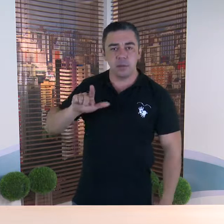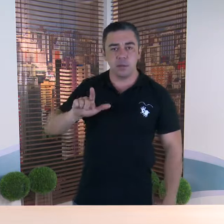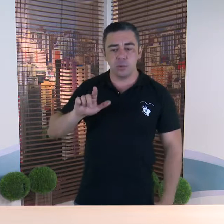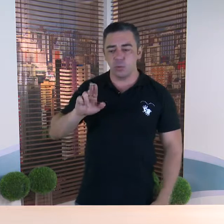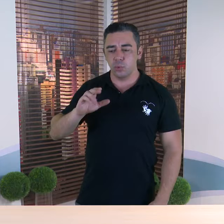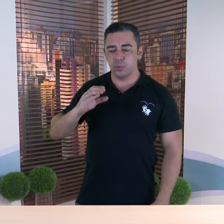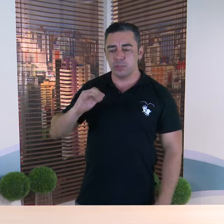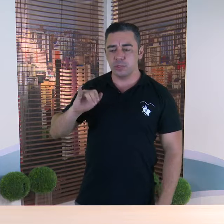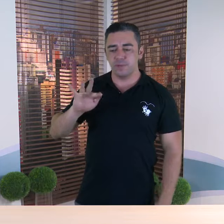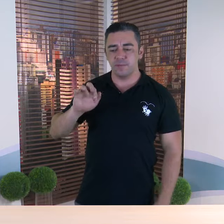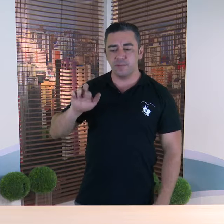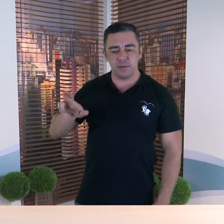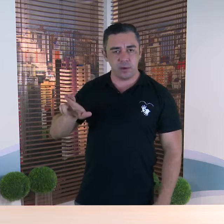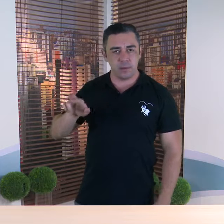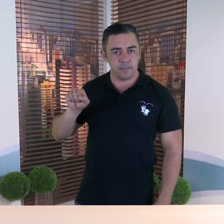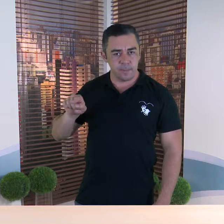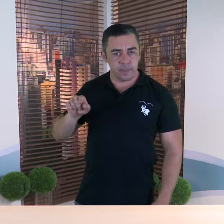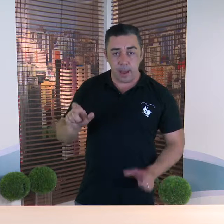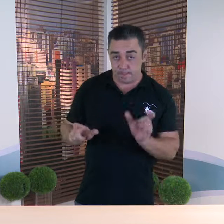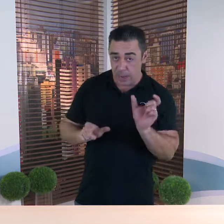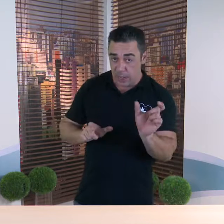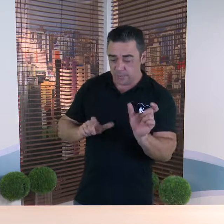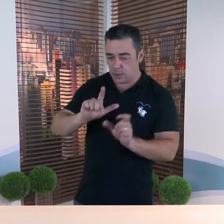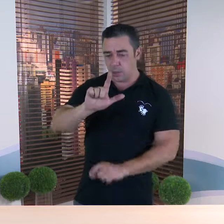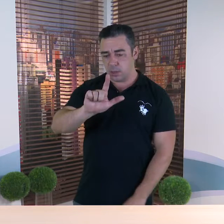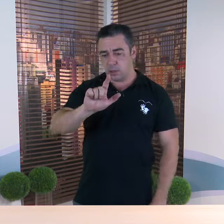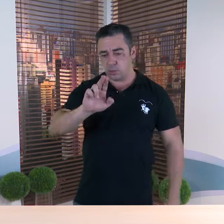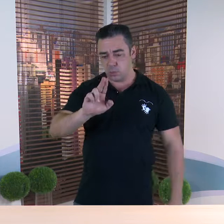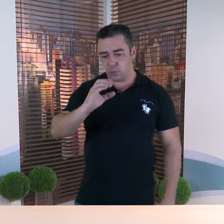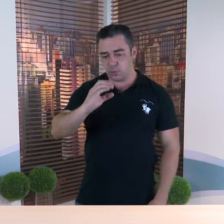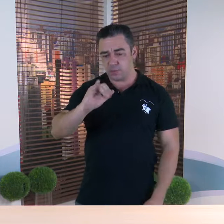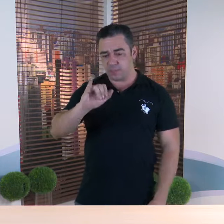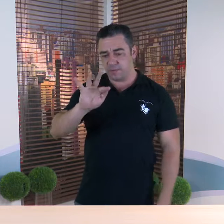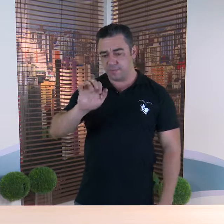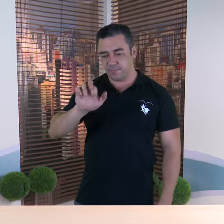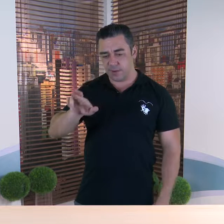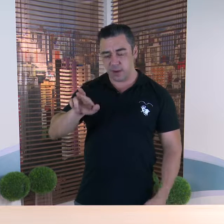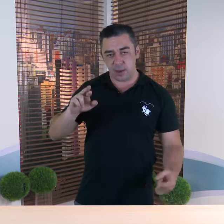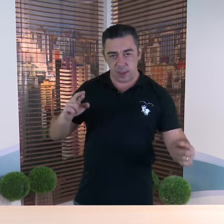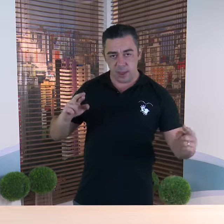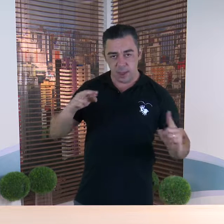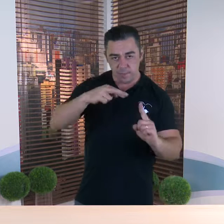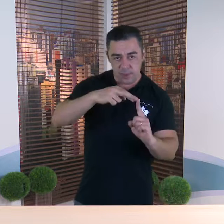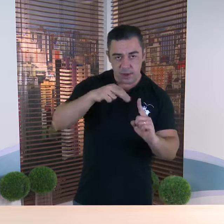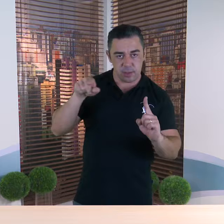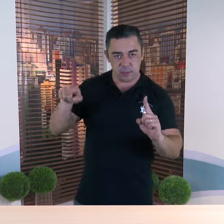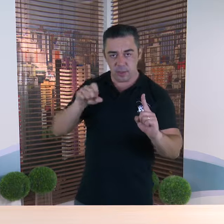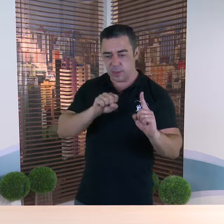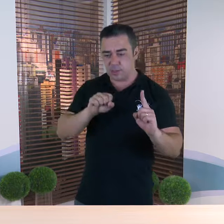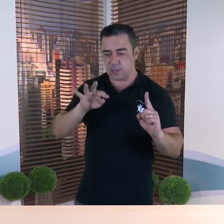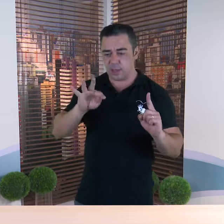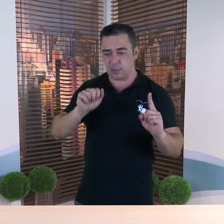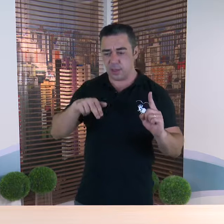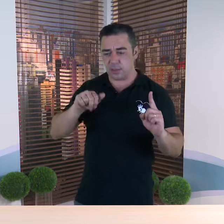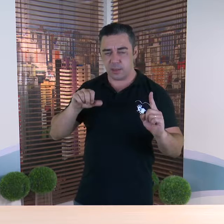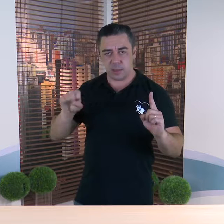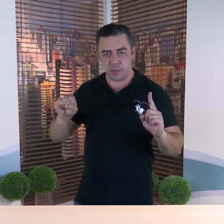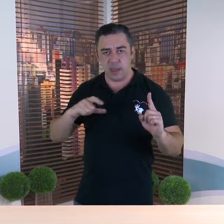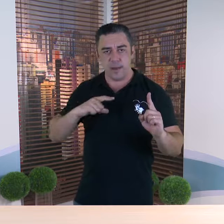Lúcifer. Deve ser destacado que o termo Lúcifer, como referência a Satanás, provém da Vulgata,